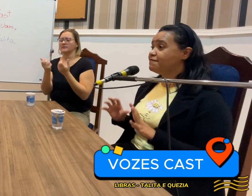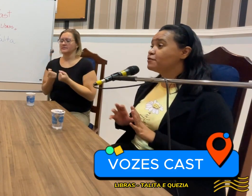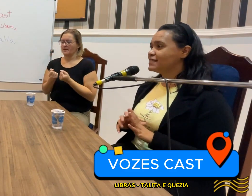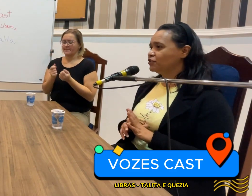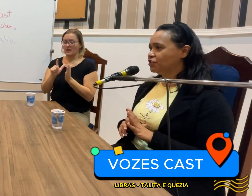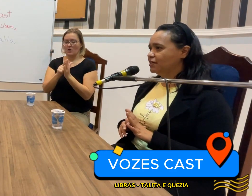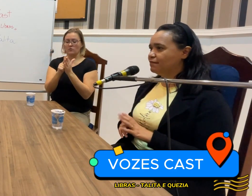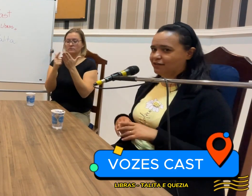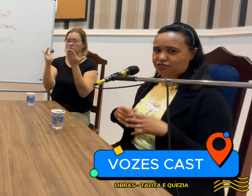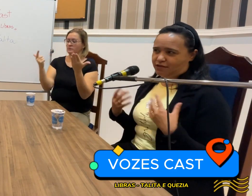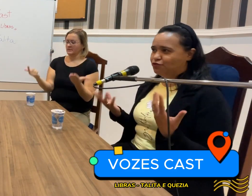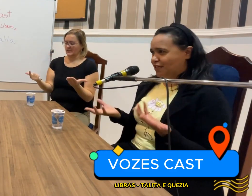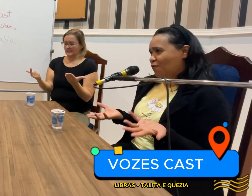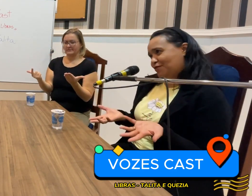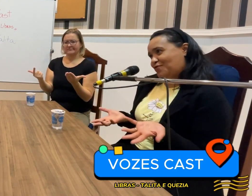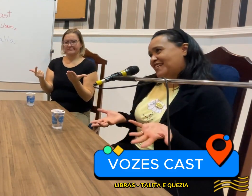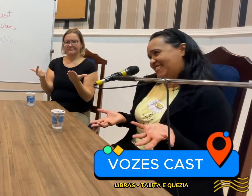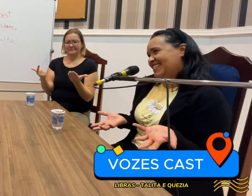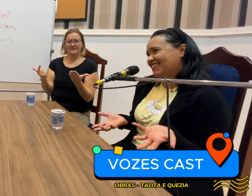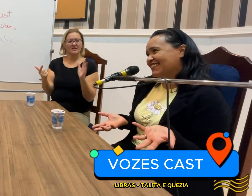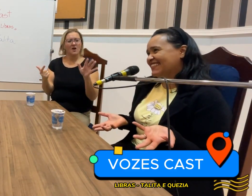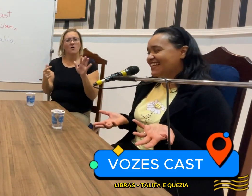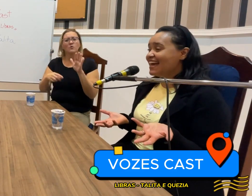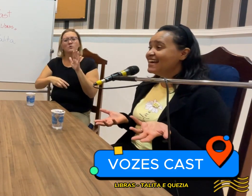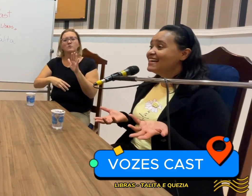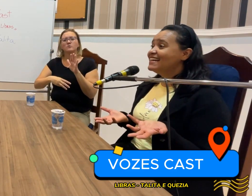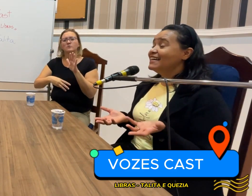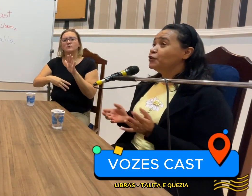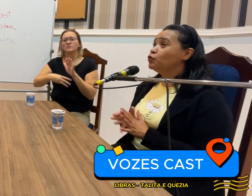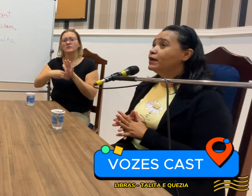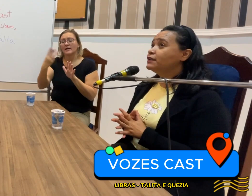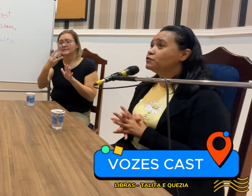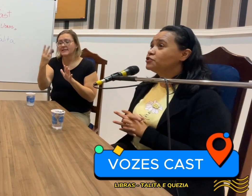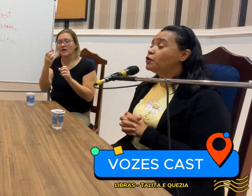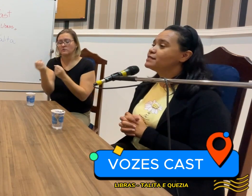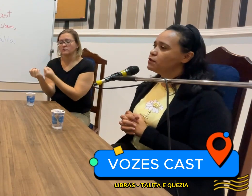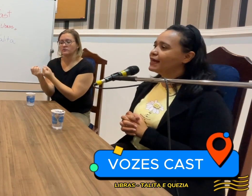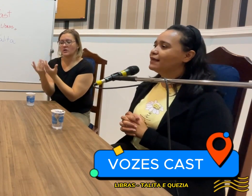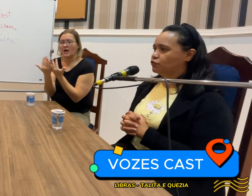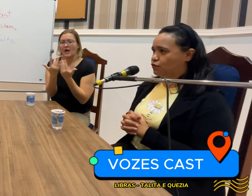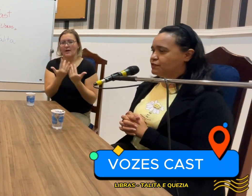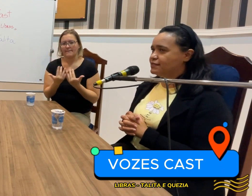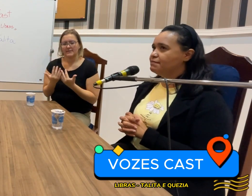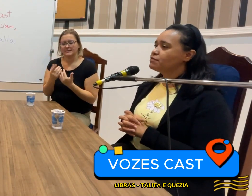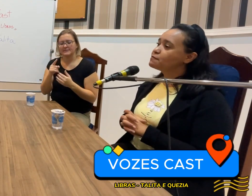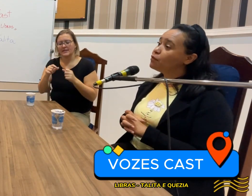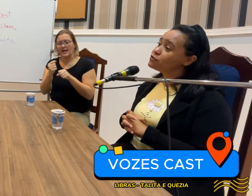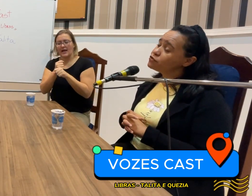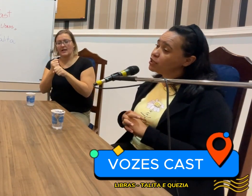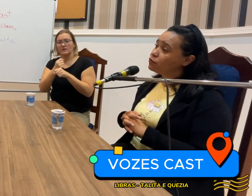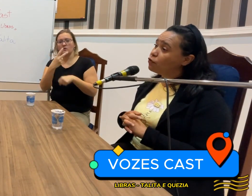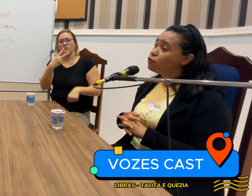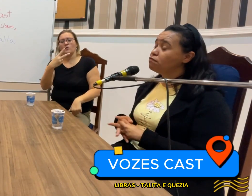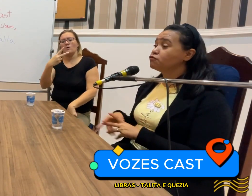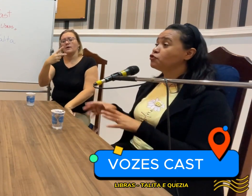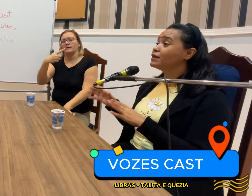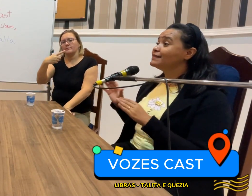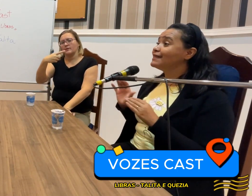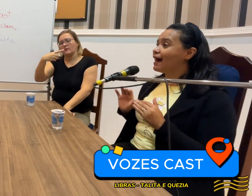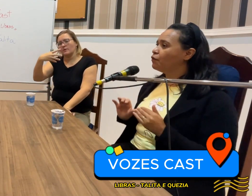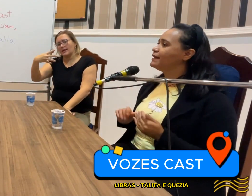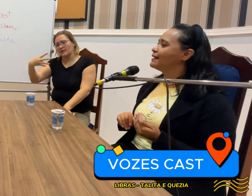dos Ceifeiros em Chama, acho que é um jornal muito conhecido, sim, né? Sim. No ano de 2014, meu esposo chegou com